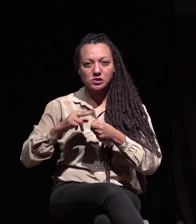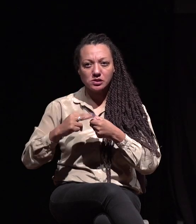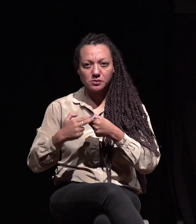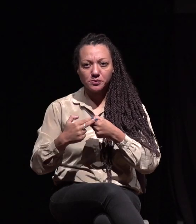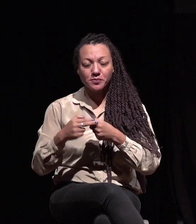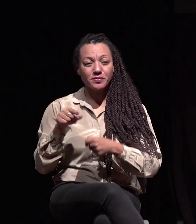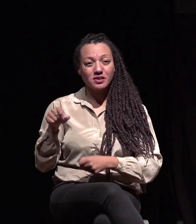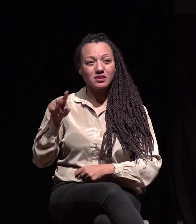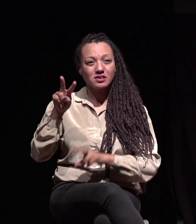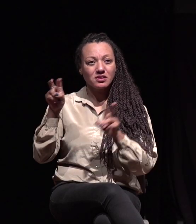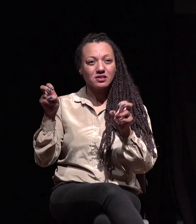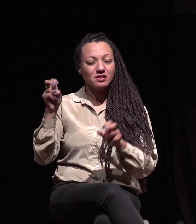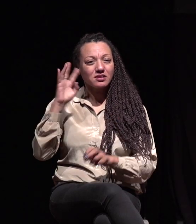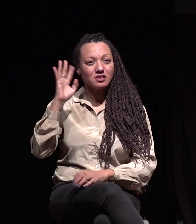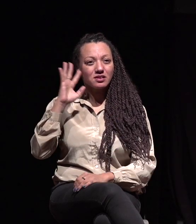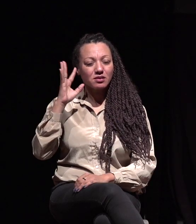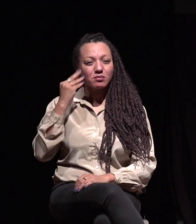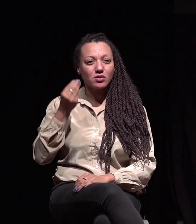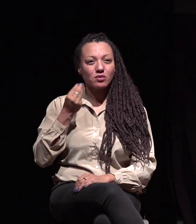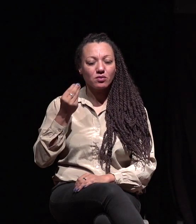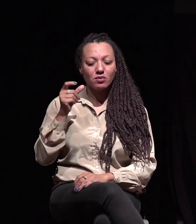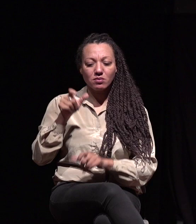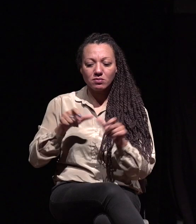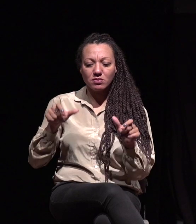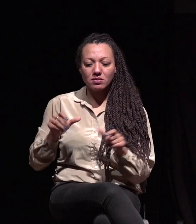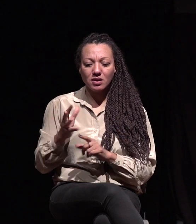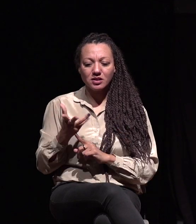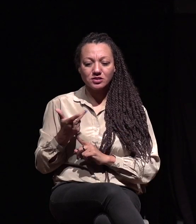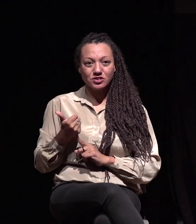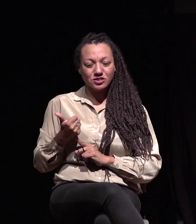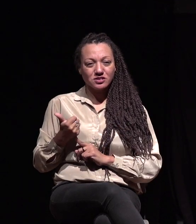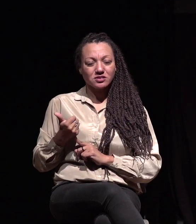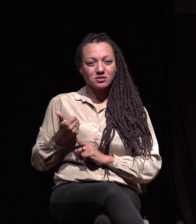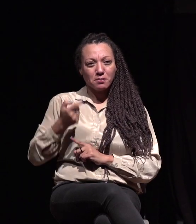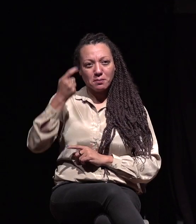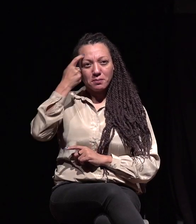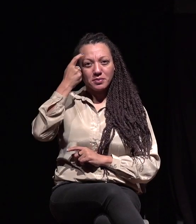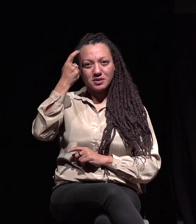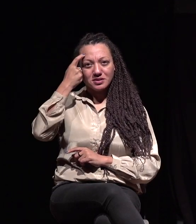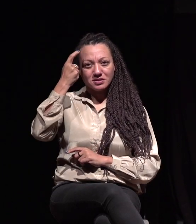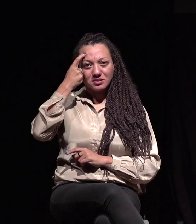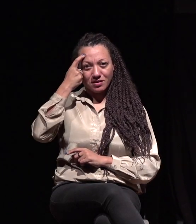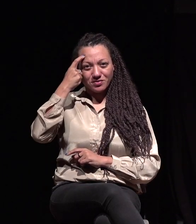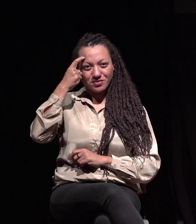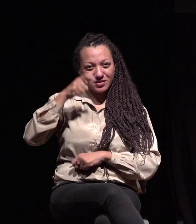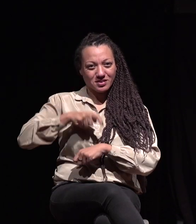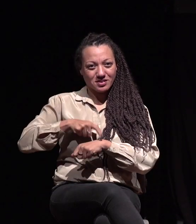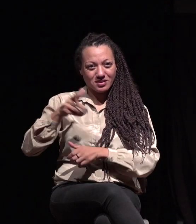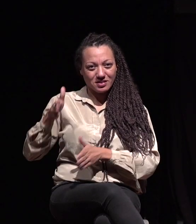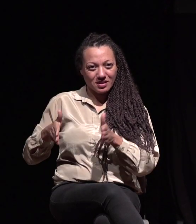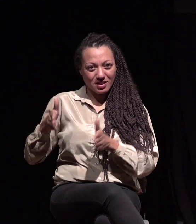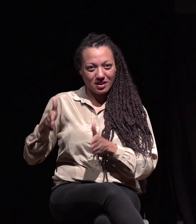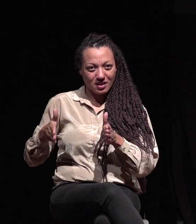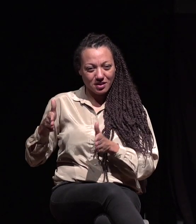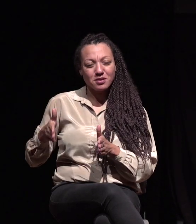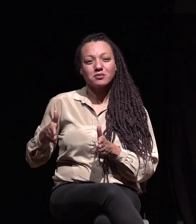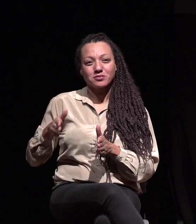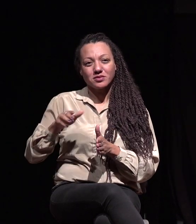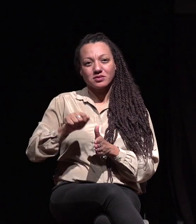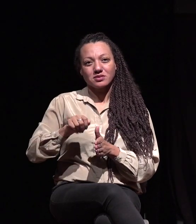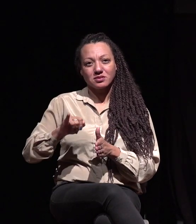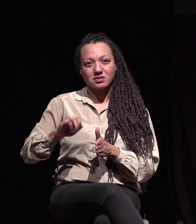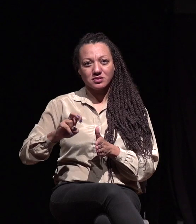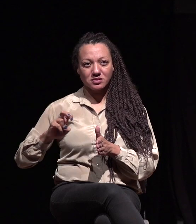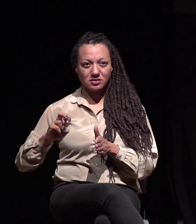sobre o estado intelectual dos artistas que viveram essa pujança da qual eu descrevi um pouquinho